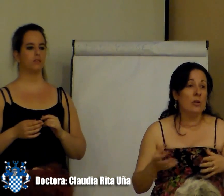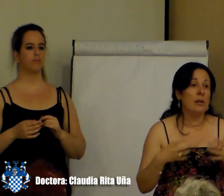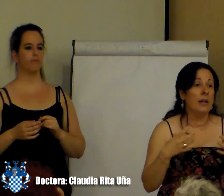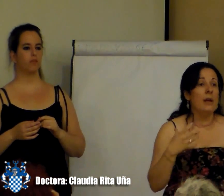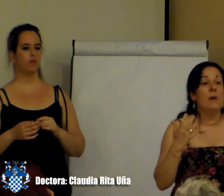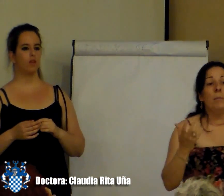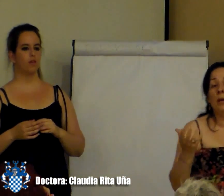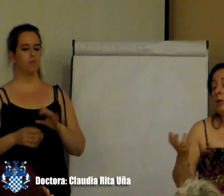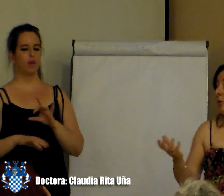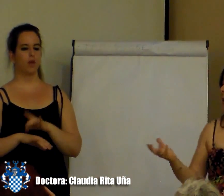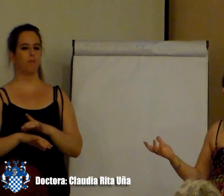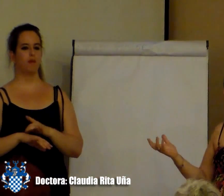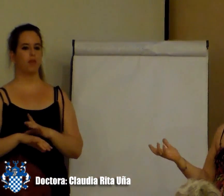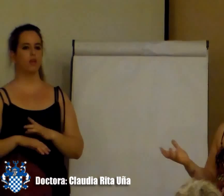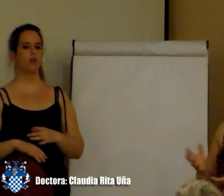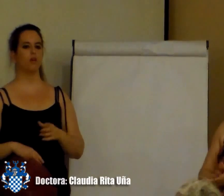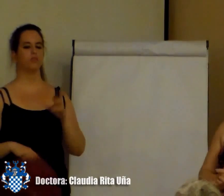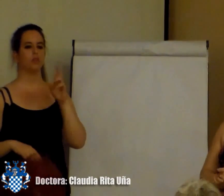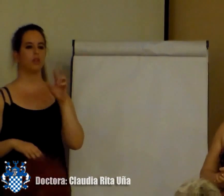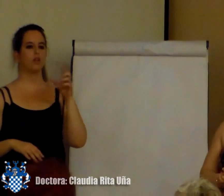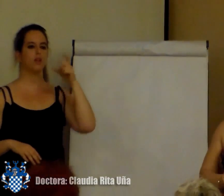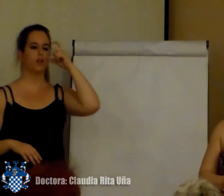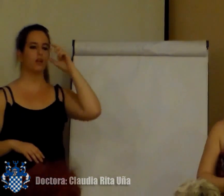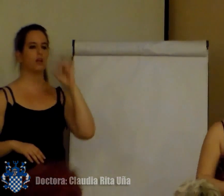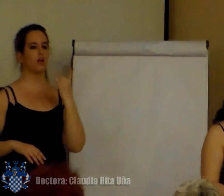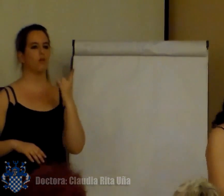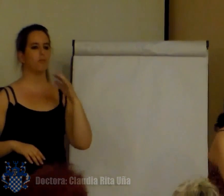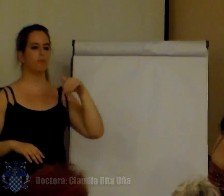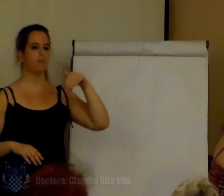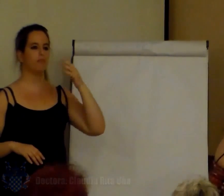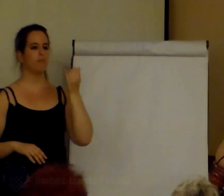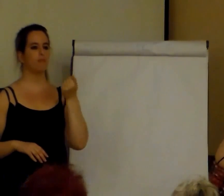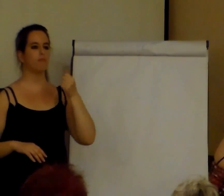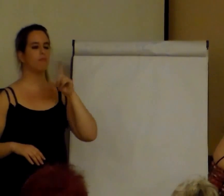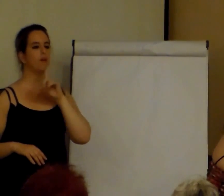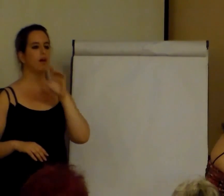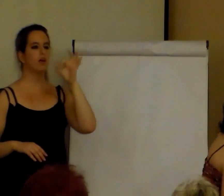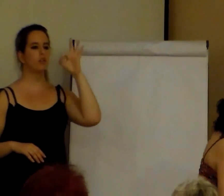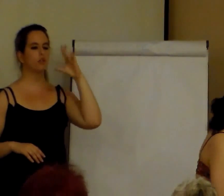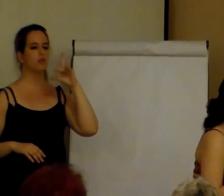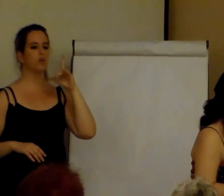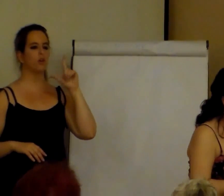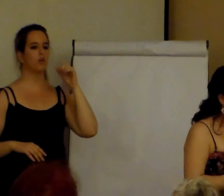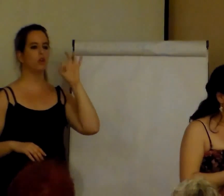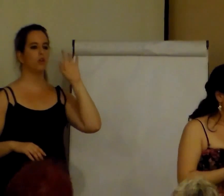no reumatólogos que por ahí no tienen tanto conocimiento de la enfermedad.